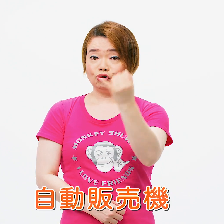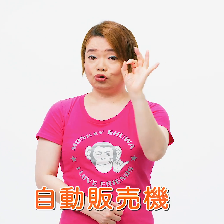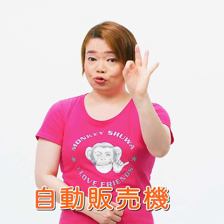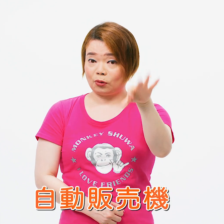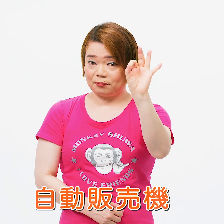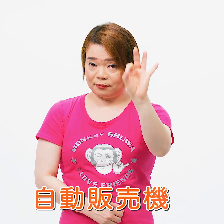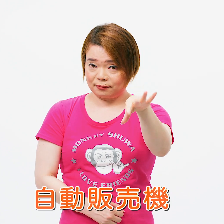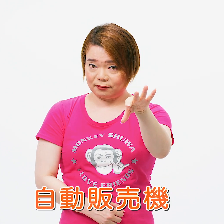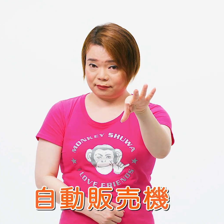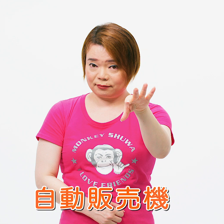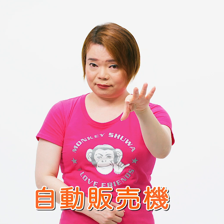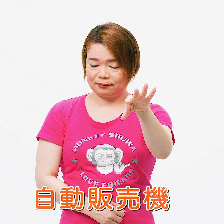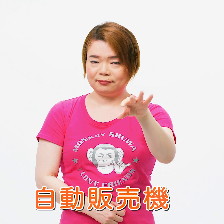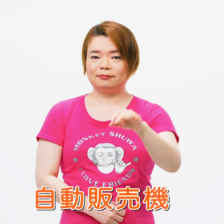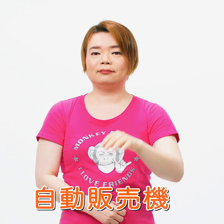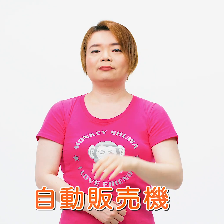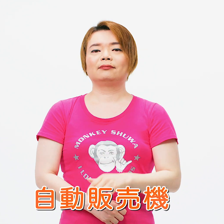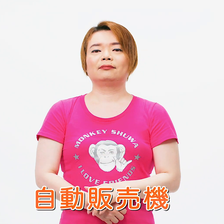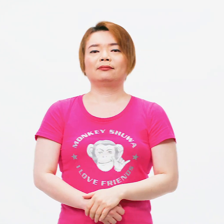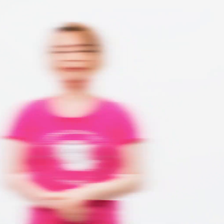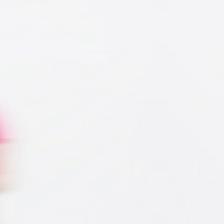ー、自動販売機。